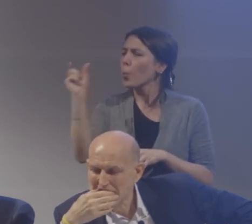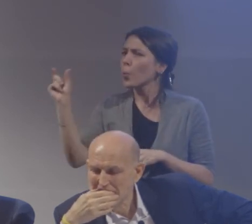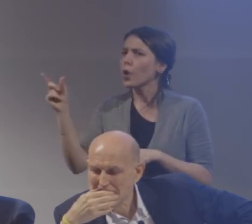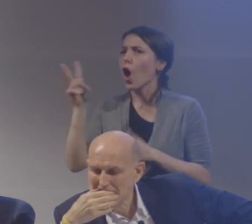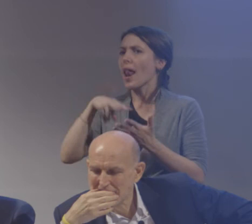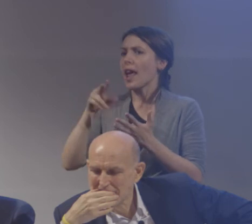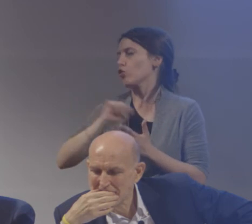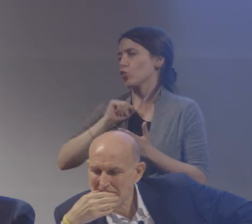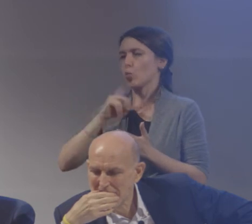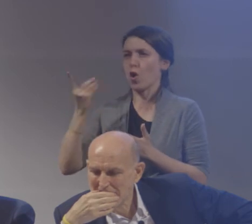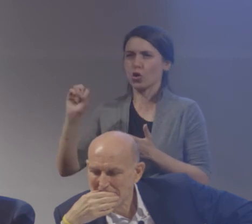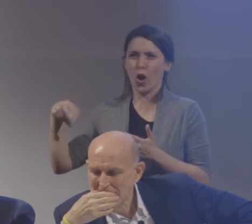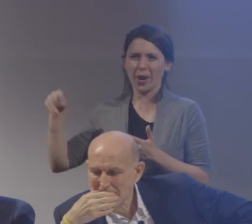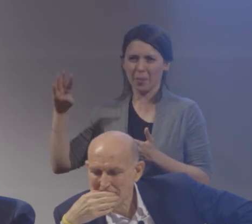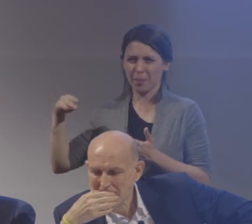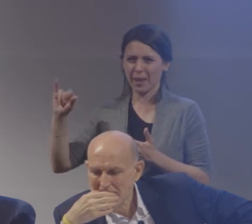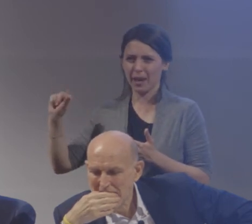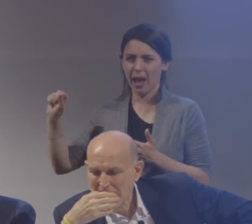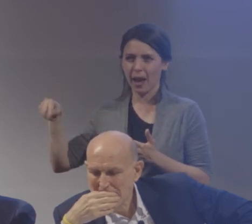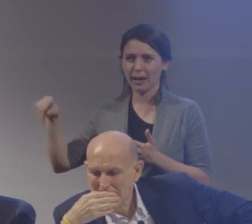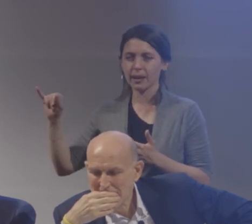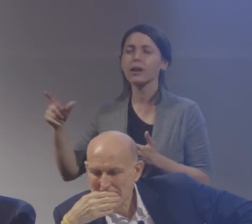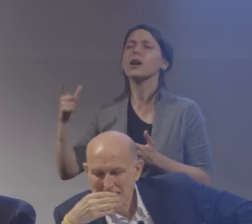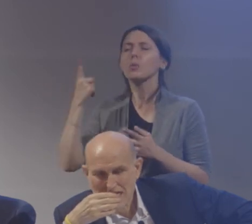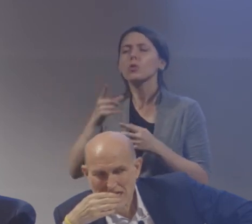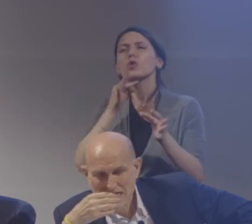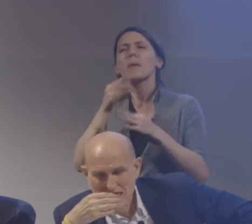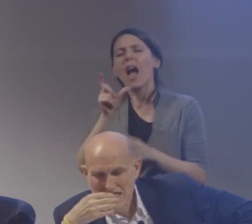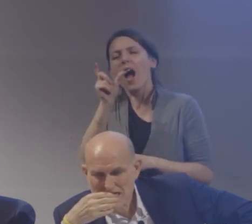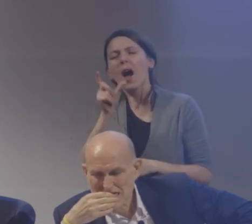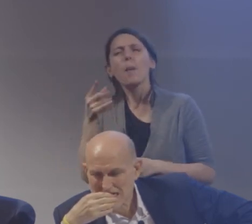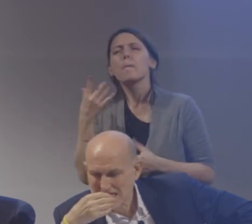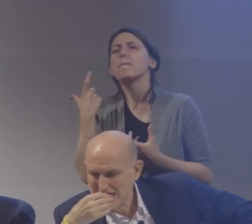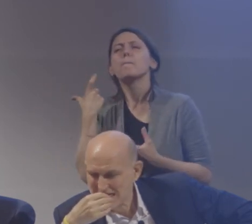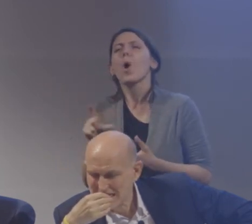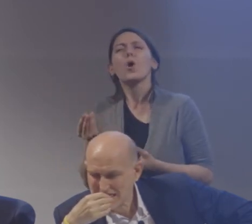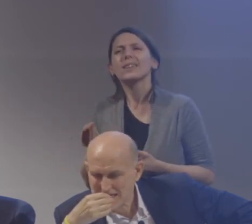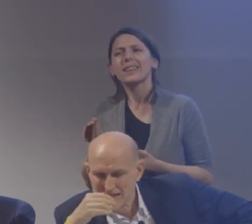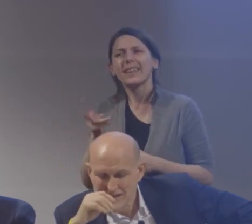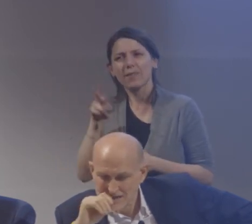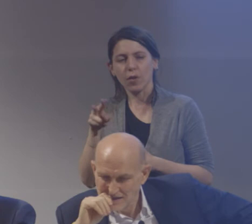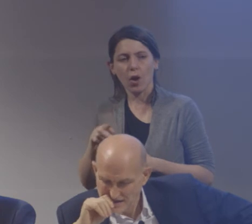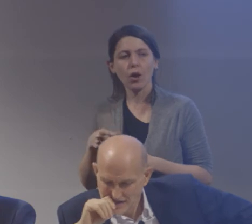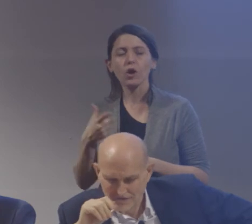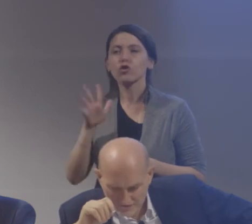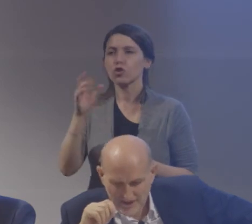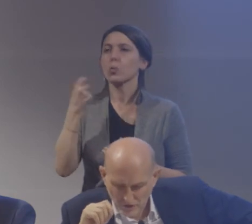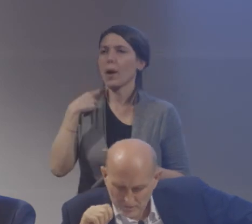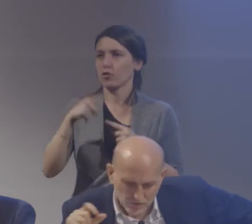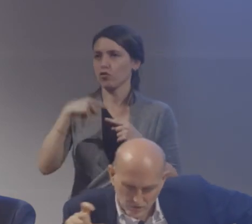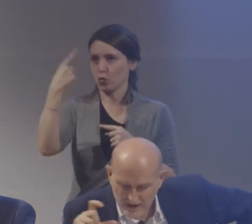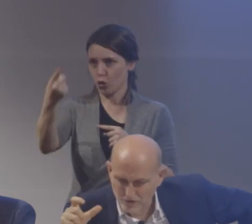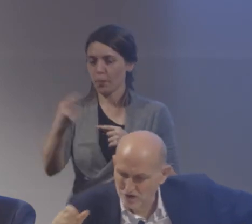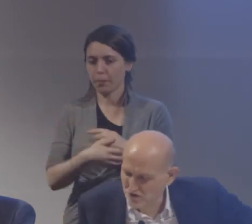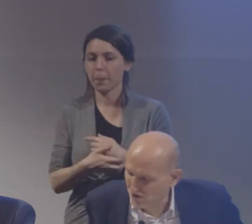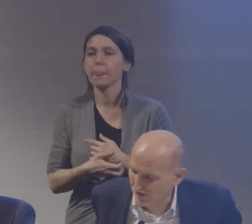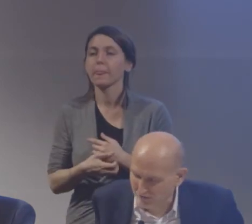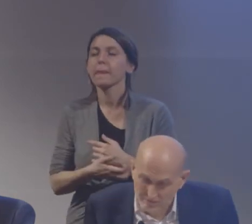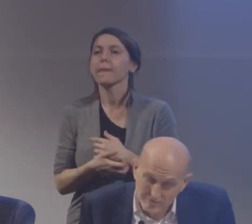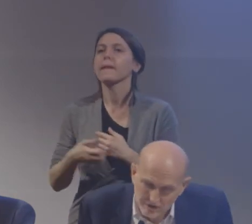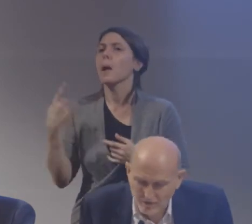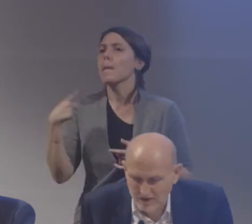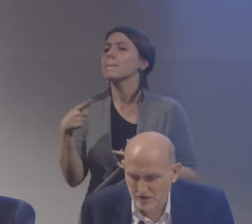di Don Milani in questo caso e di motivare perché hanno scelto quel pezzo. Una bella sfida, eh? Comunque lo facciamo il 5 giugno al Ministero. Ecco, appunto, questa